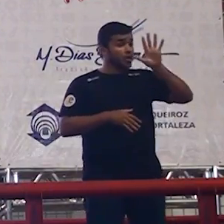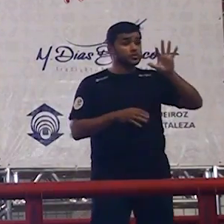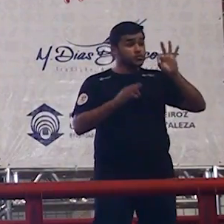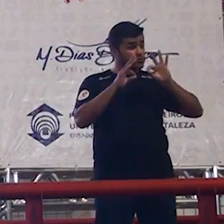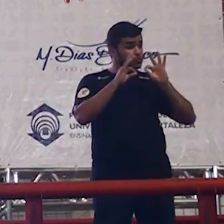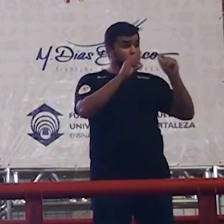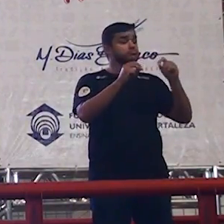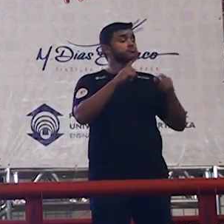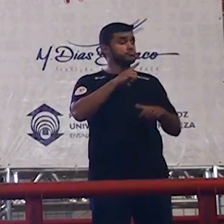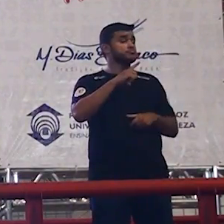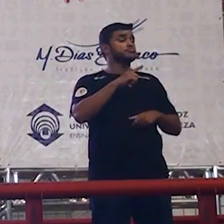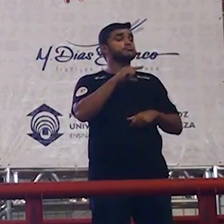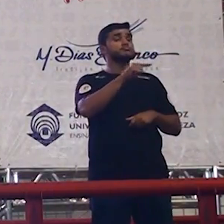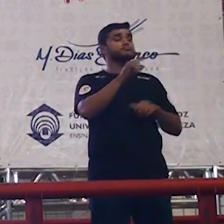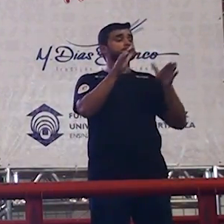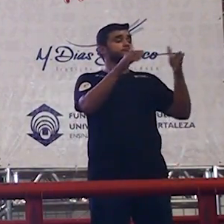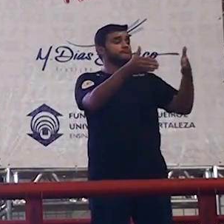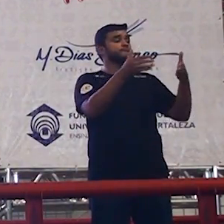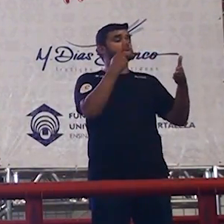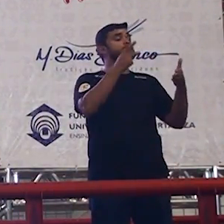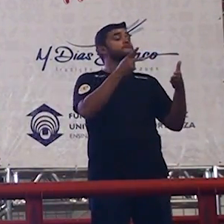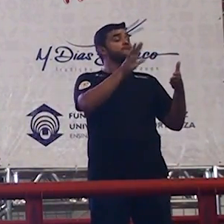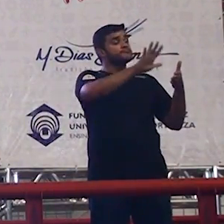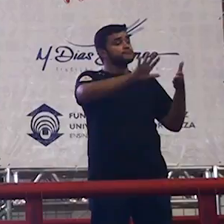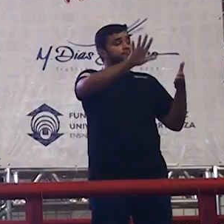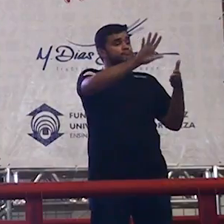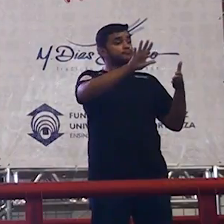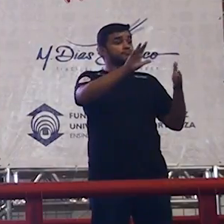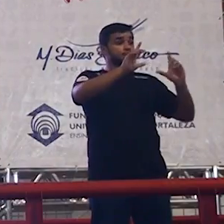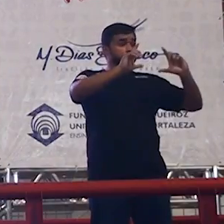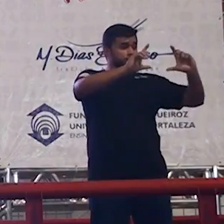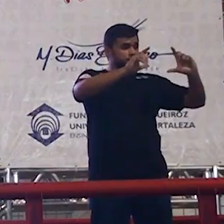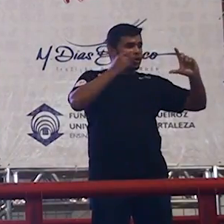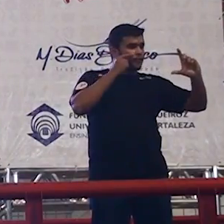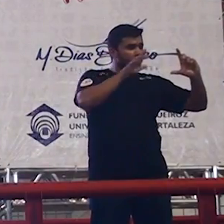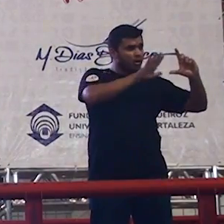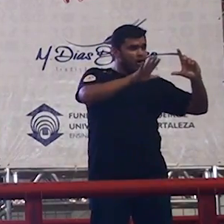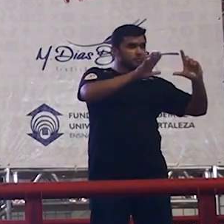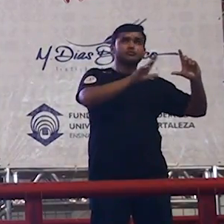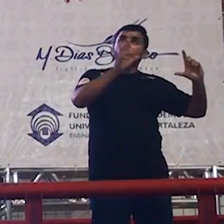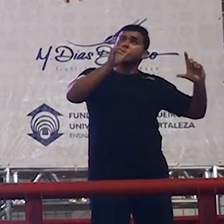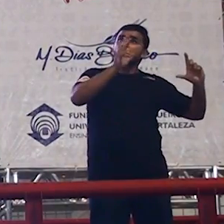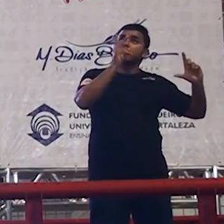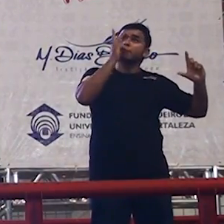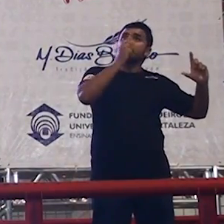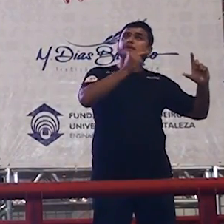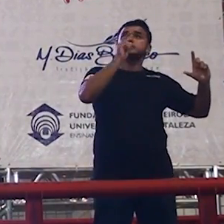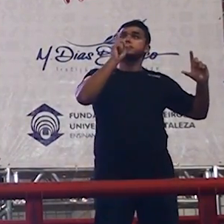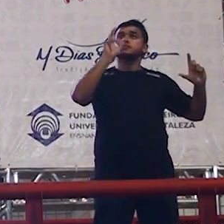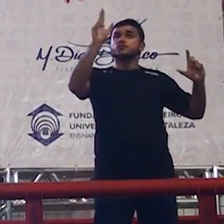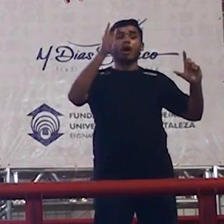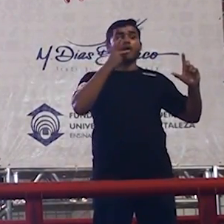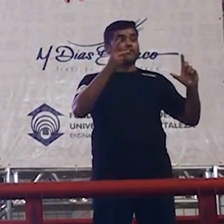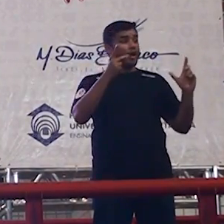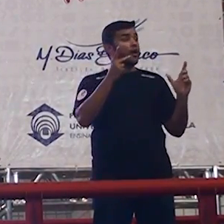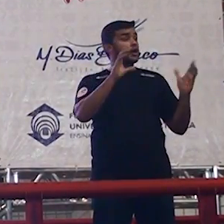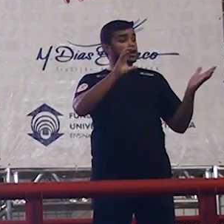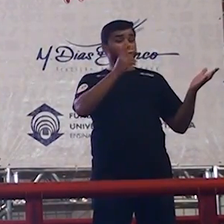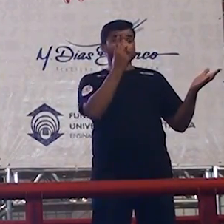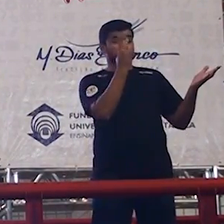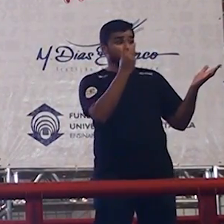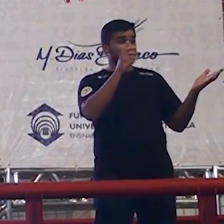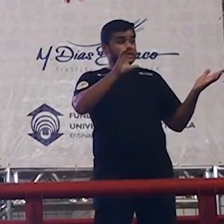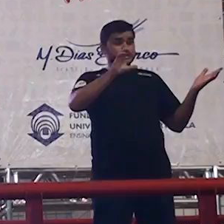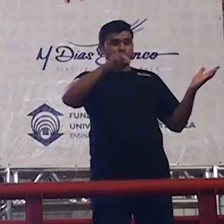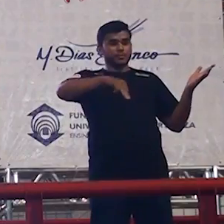elas se encontram no centro. Elas se encontram no ponto médio. Então, significa o quê? Que se esse